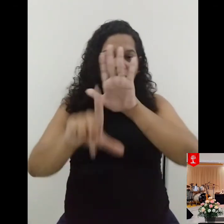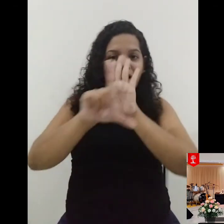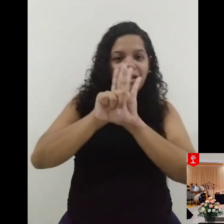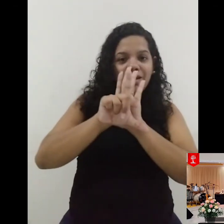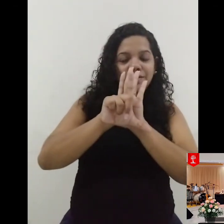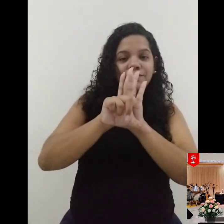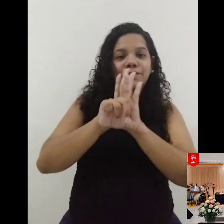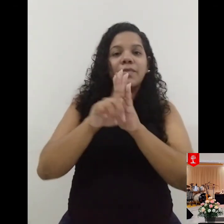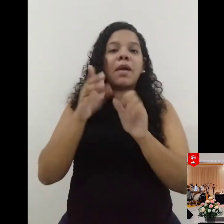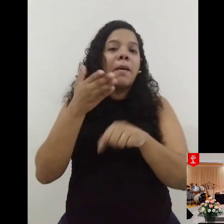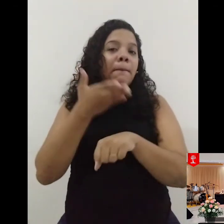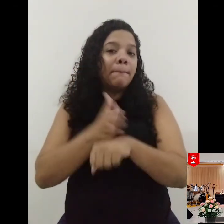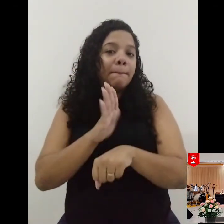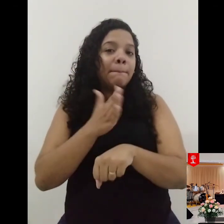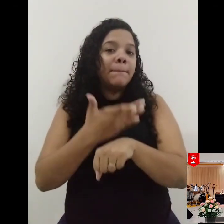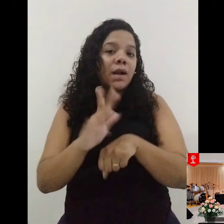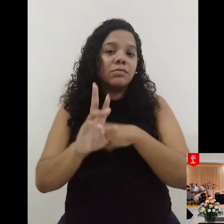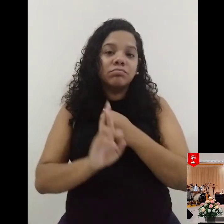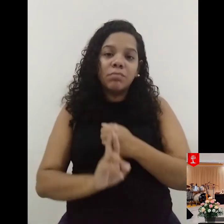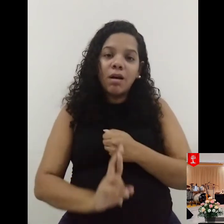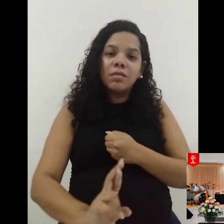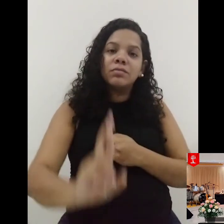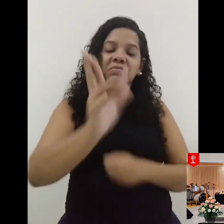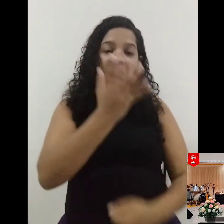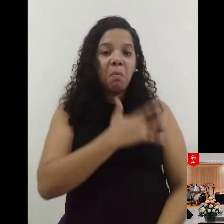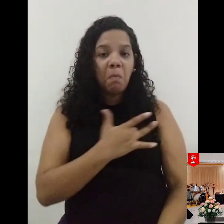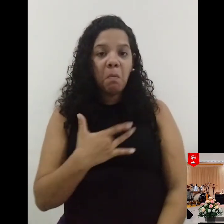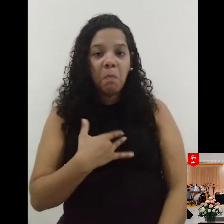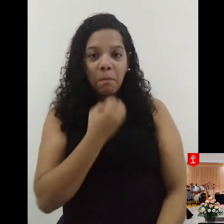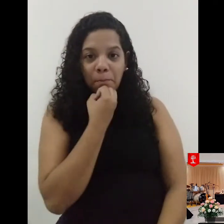Amém. O problema não está nisso.